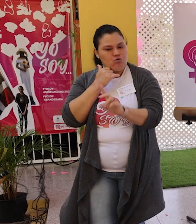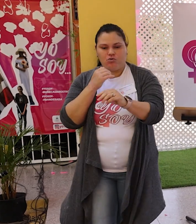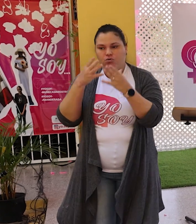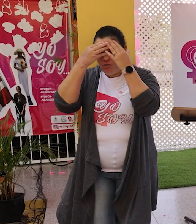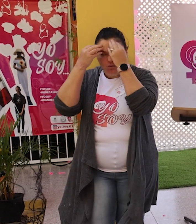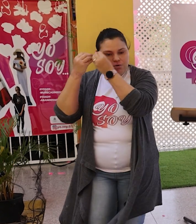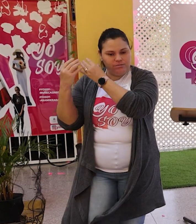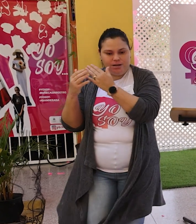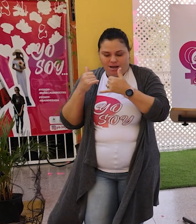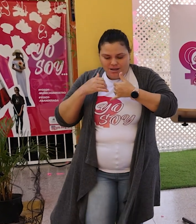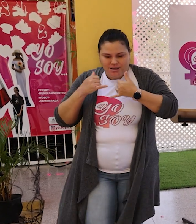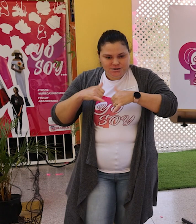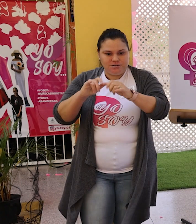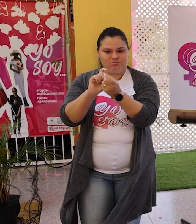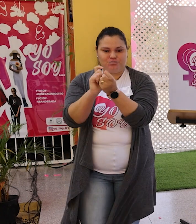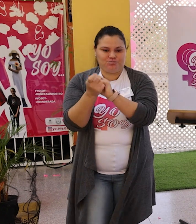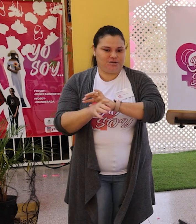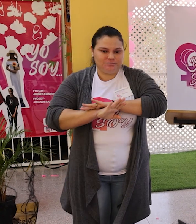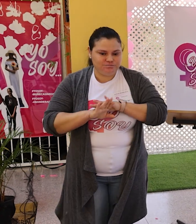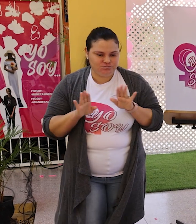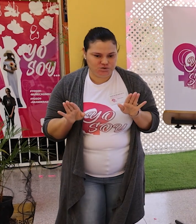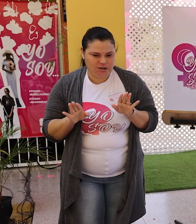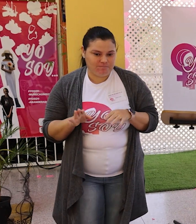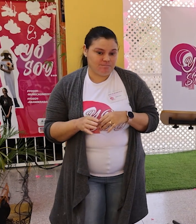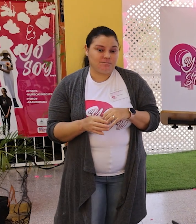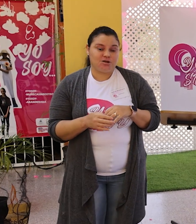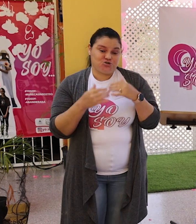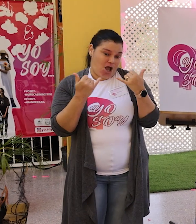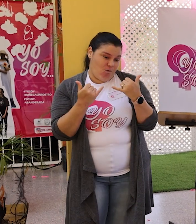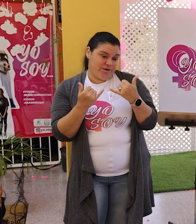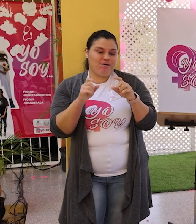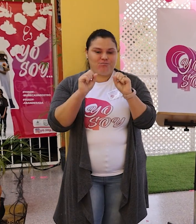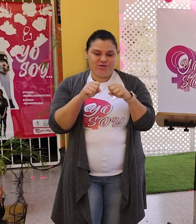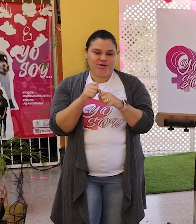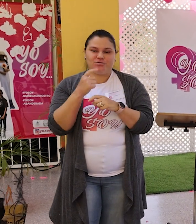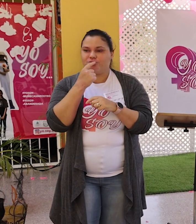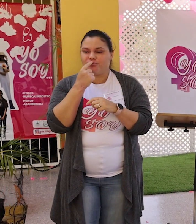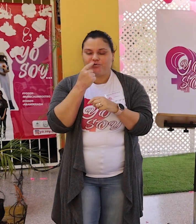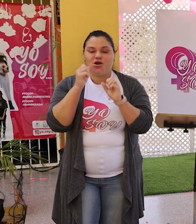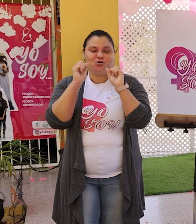pintarnos y que luego podemos pesar al chico que más nos guste